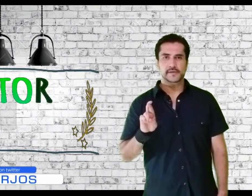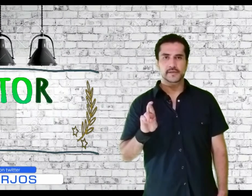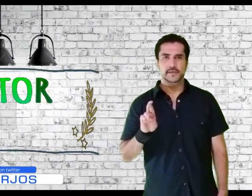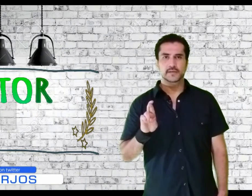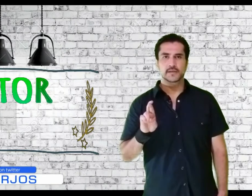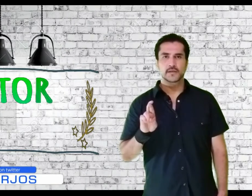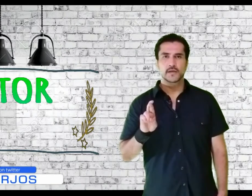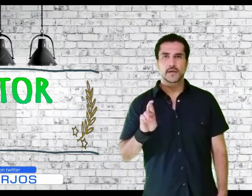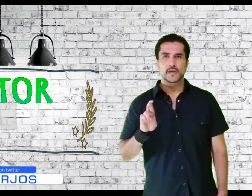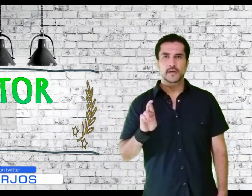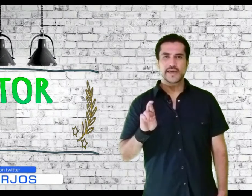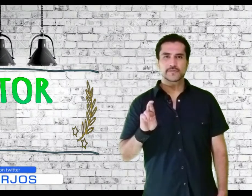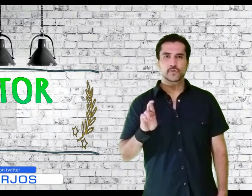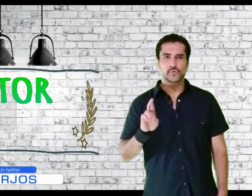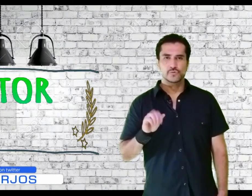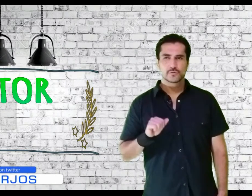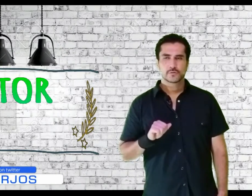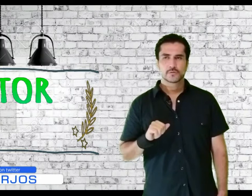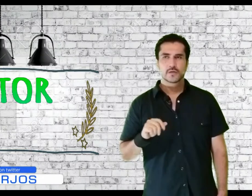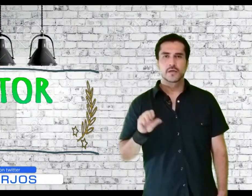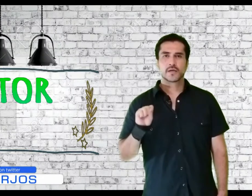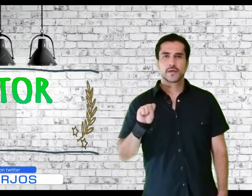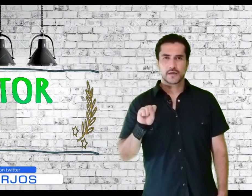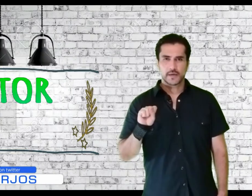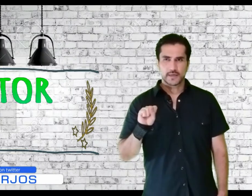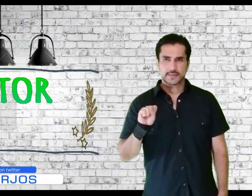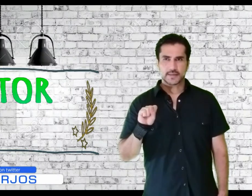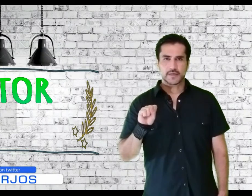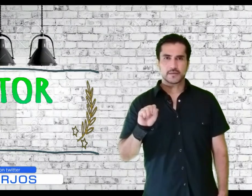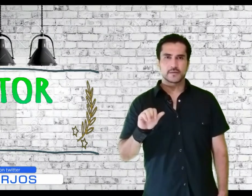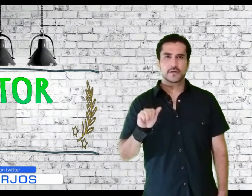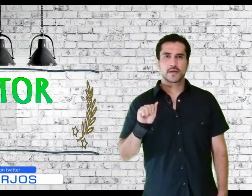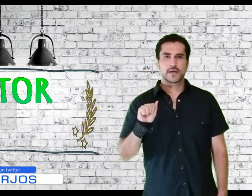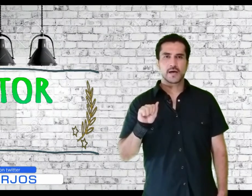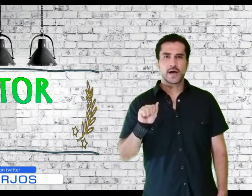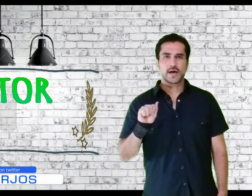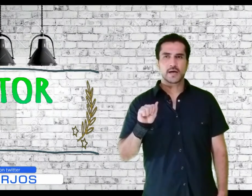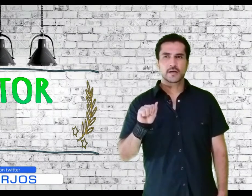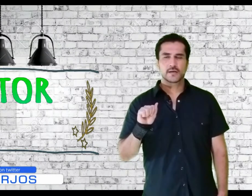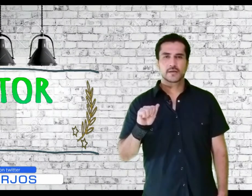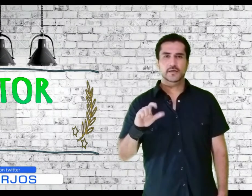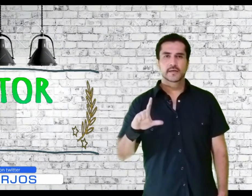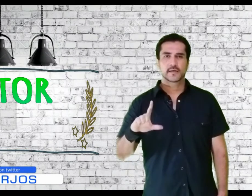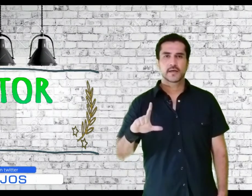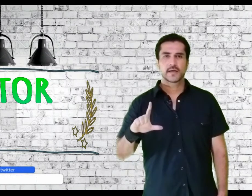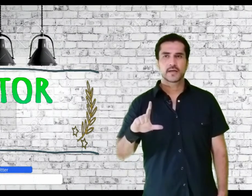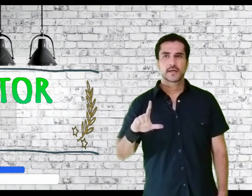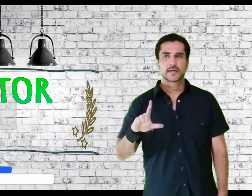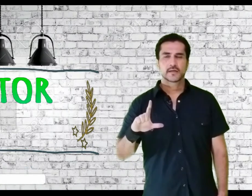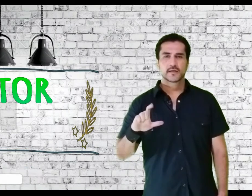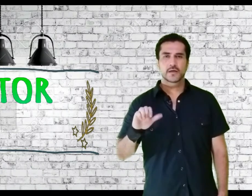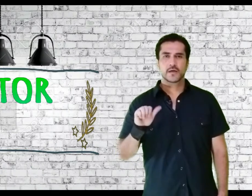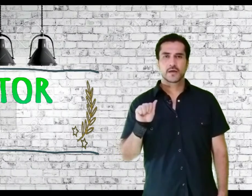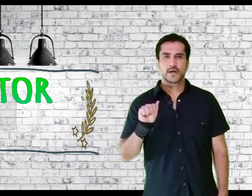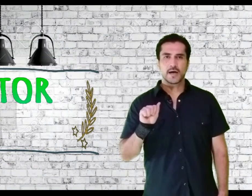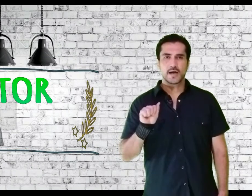R, Héctor, S, A, L,